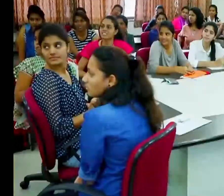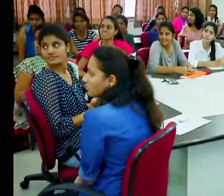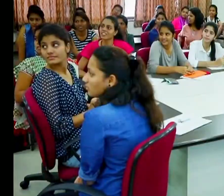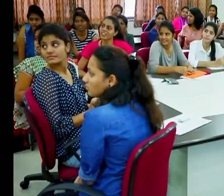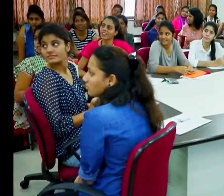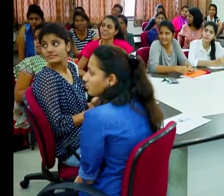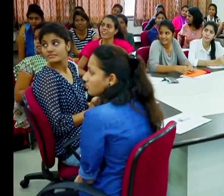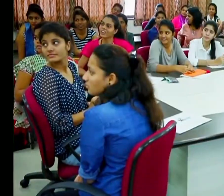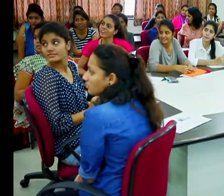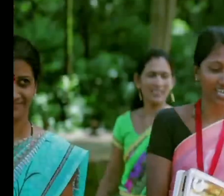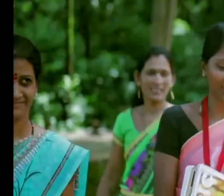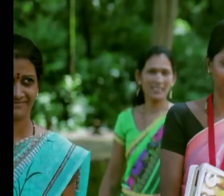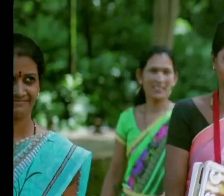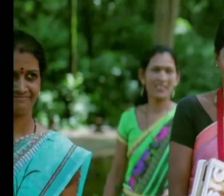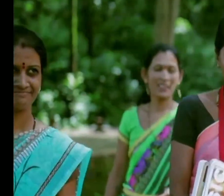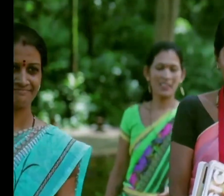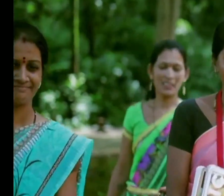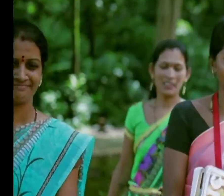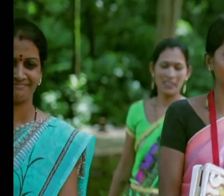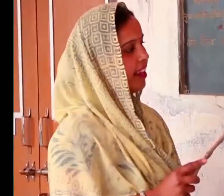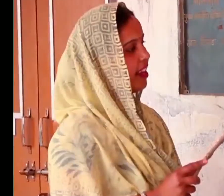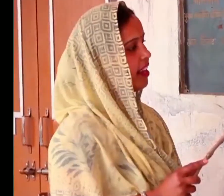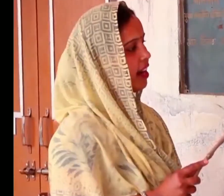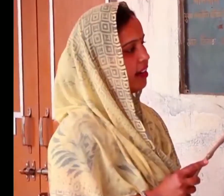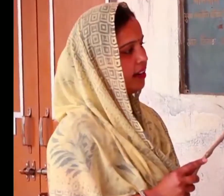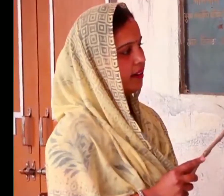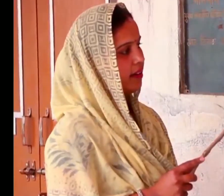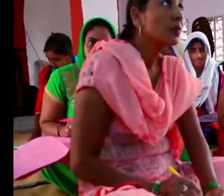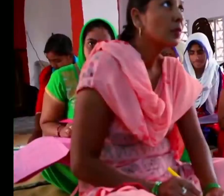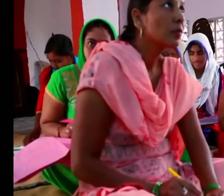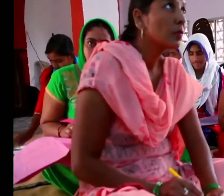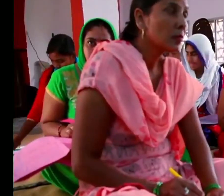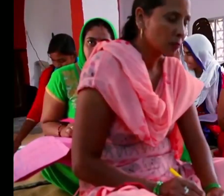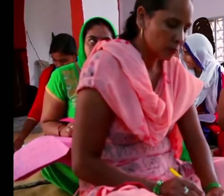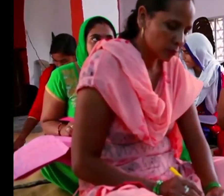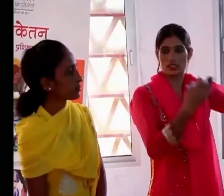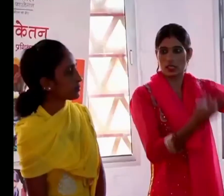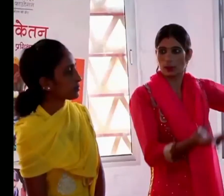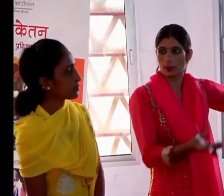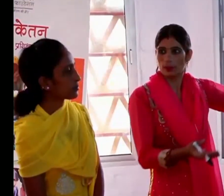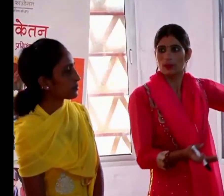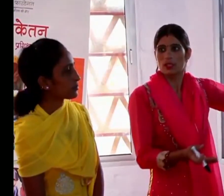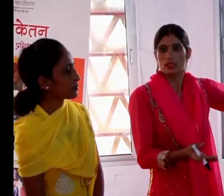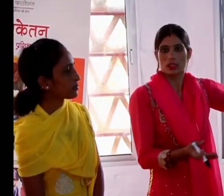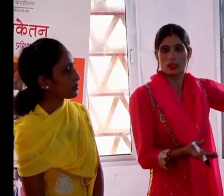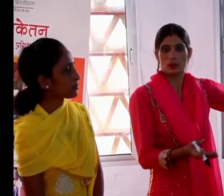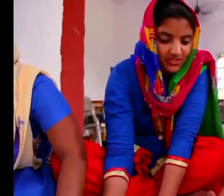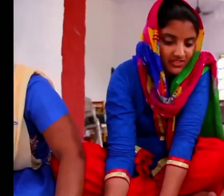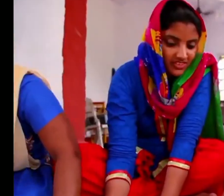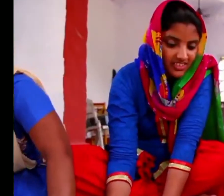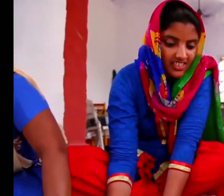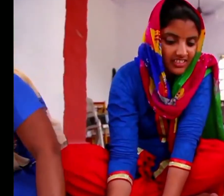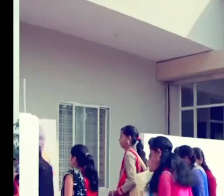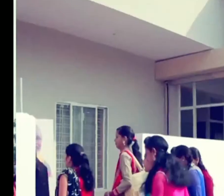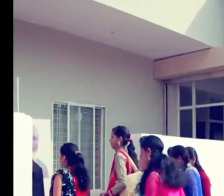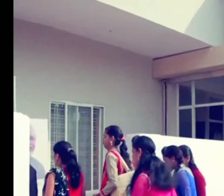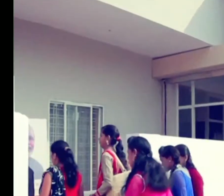हम कहीं पढ़े, वे विषय की लोच से युक्त हो। मित्रों